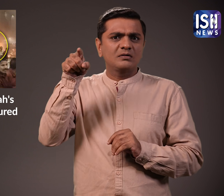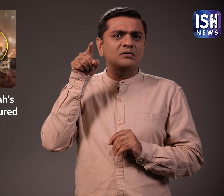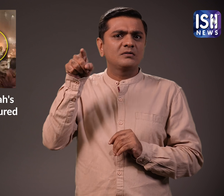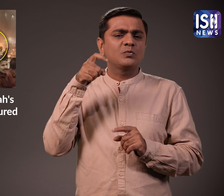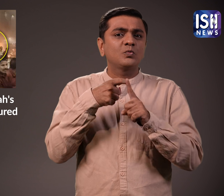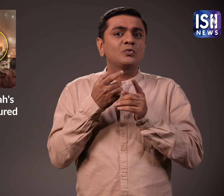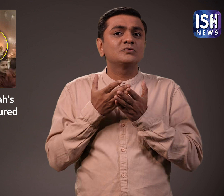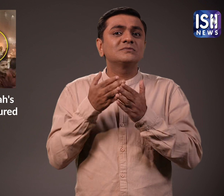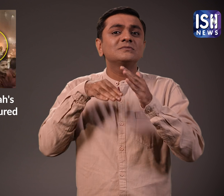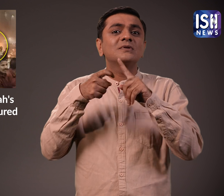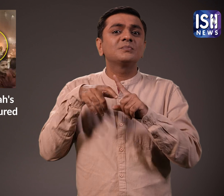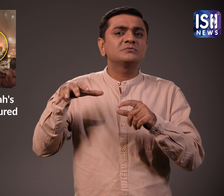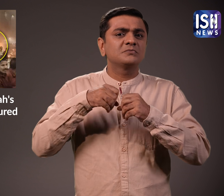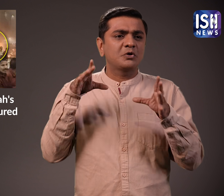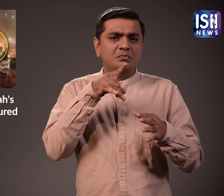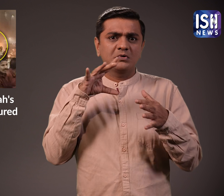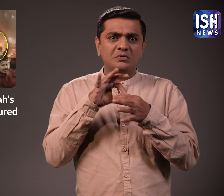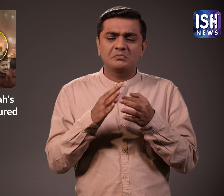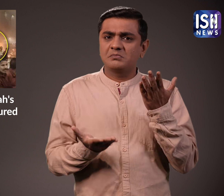तो उस व्यक्ति को हिरासत में ले लिया गया